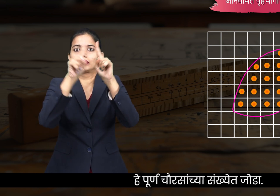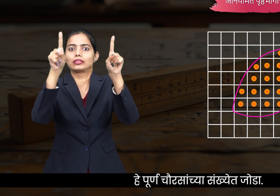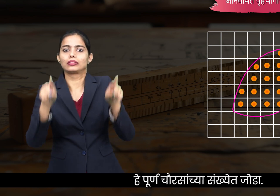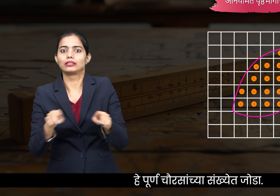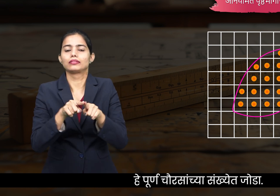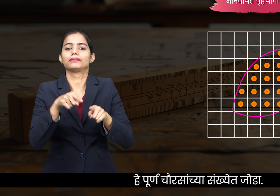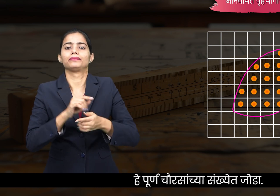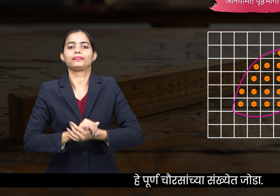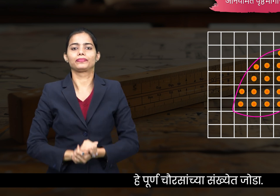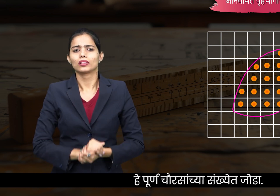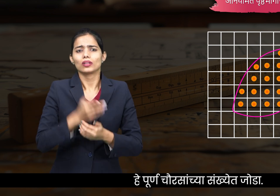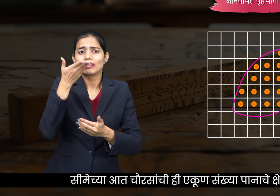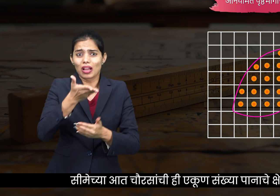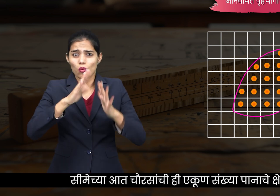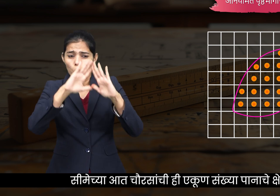जोडा.